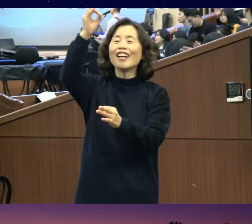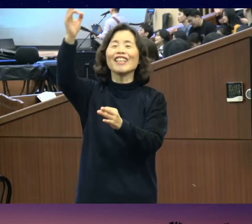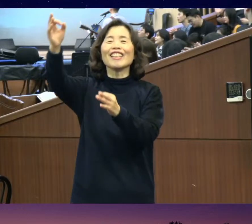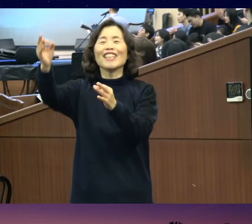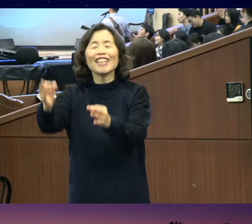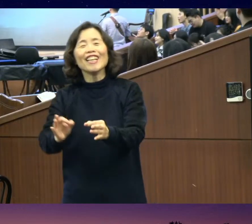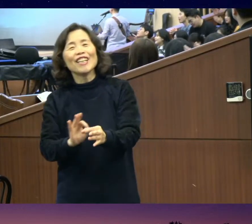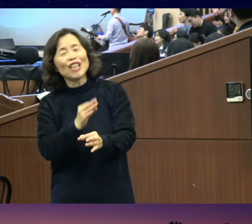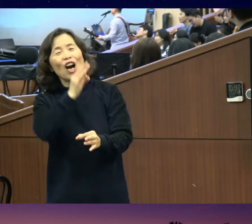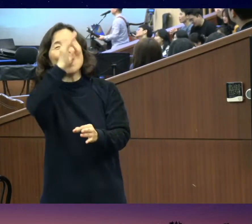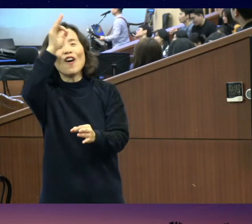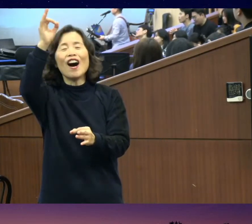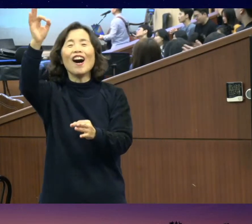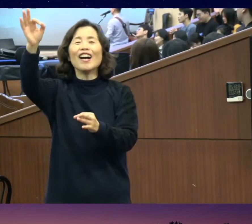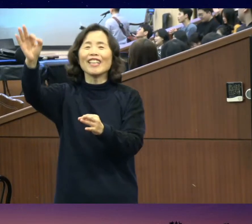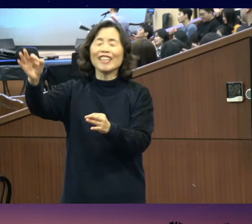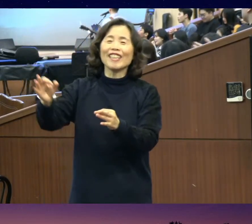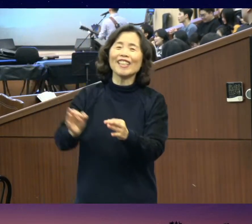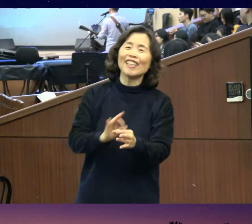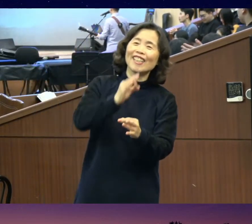영원히